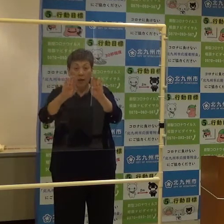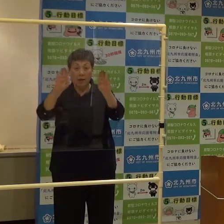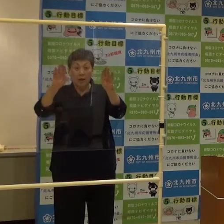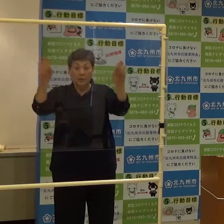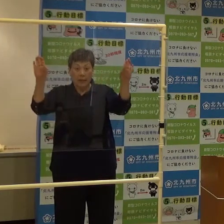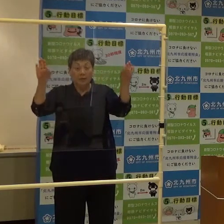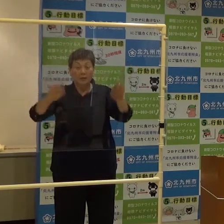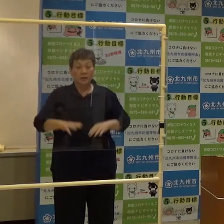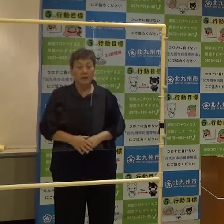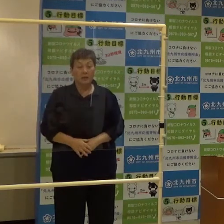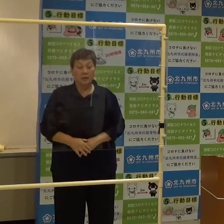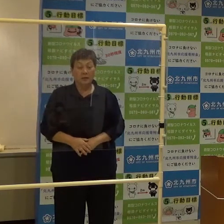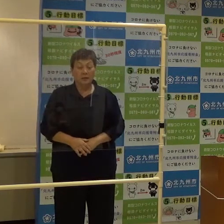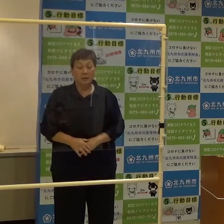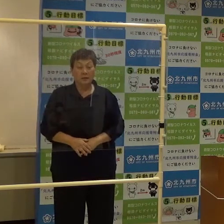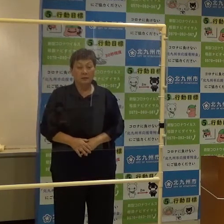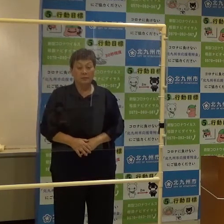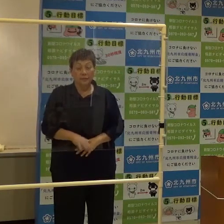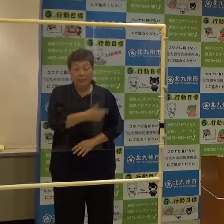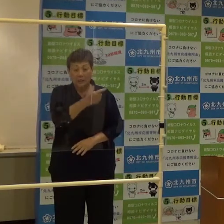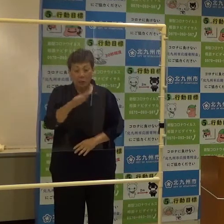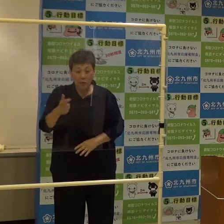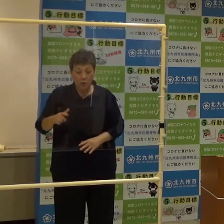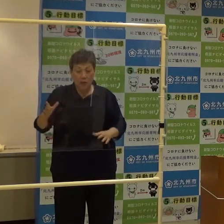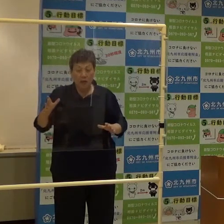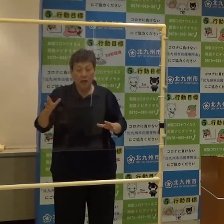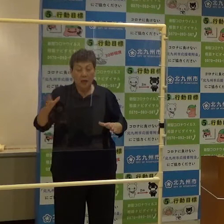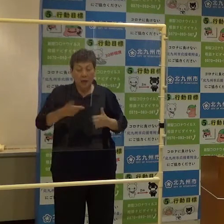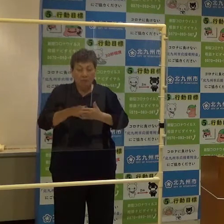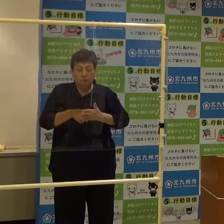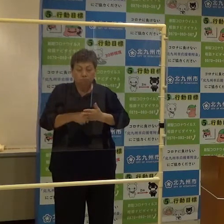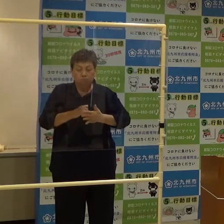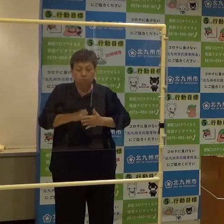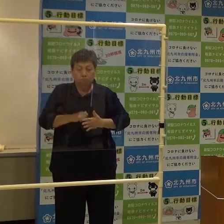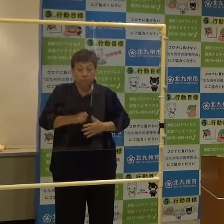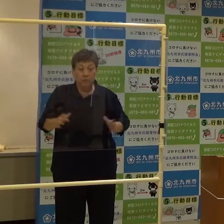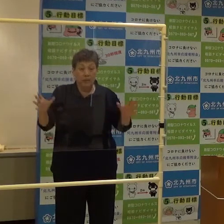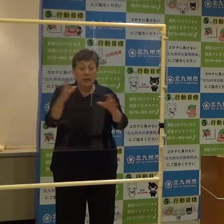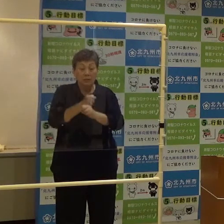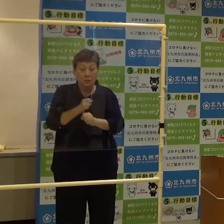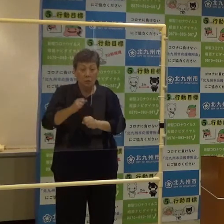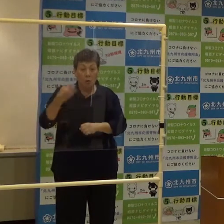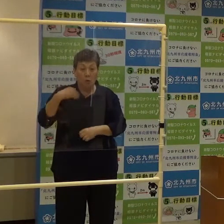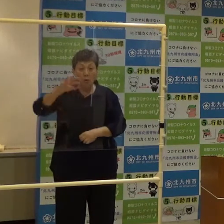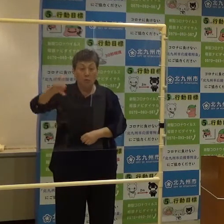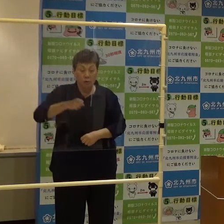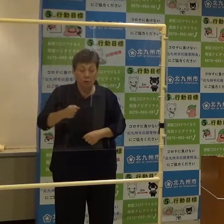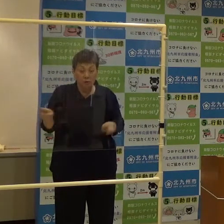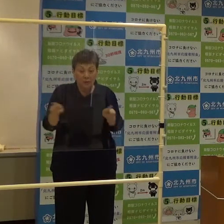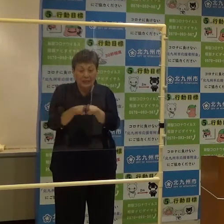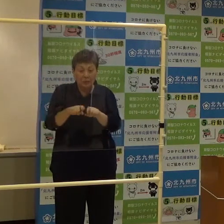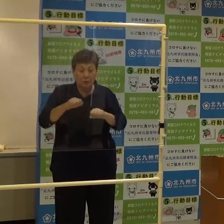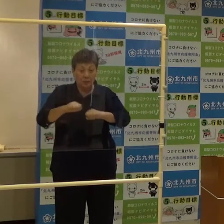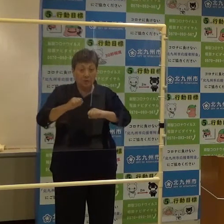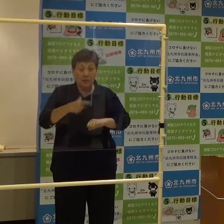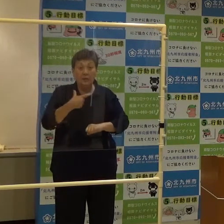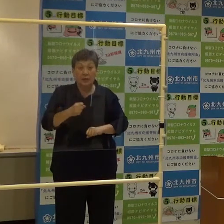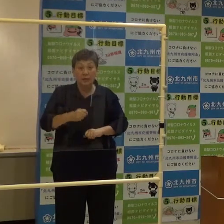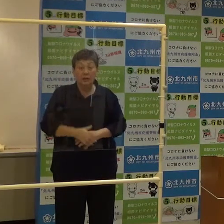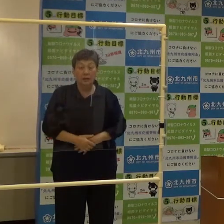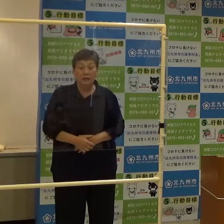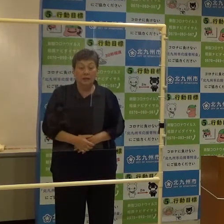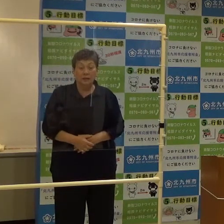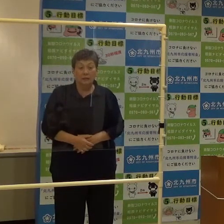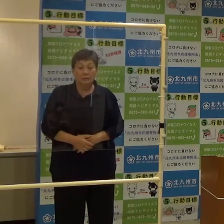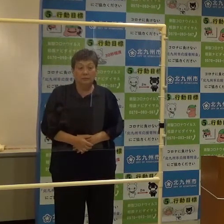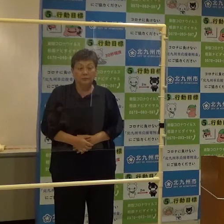、失われていたさまざまな活動を取り戻すべく、ご一緒に頑張っていきたいと思いますが、